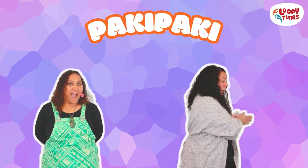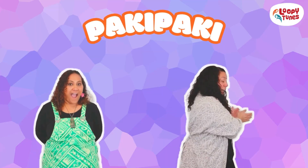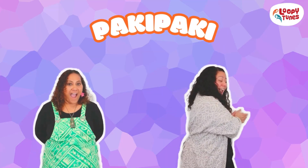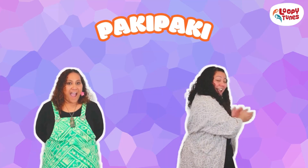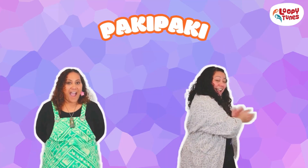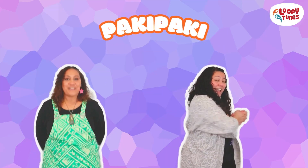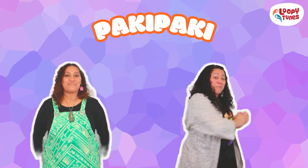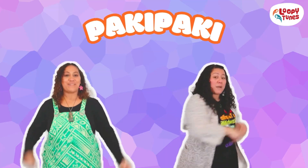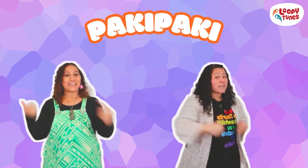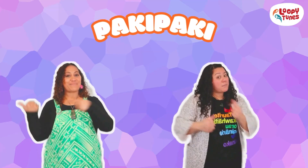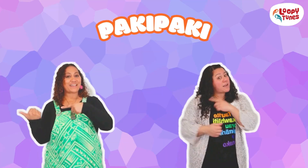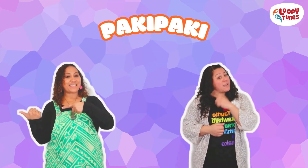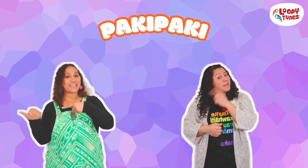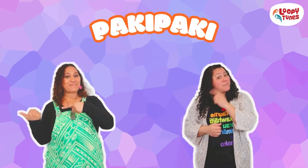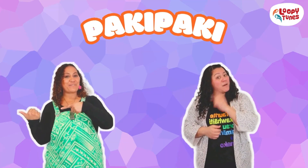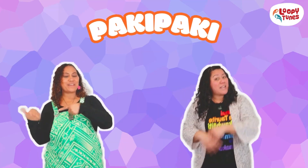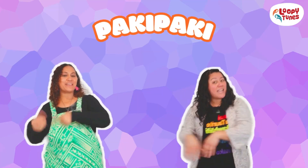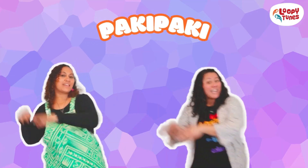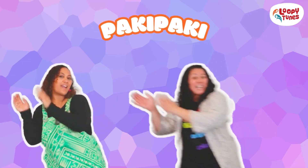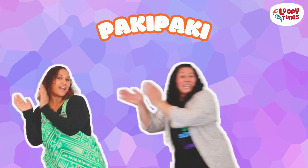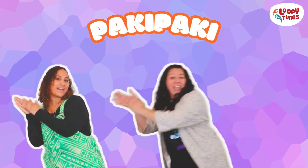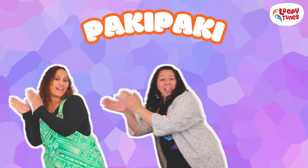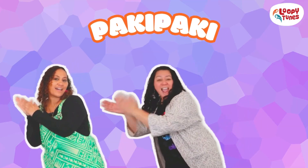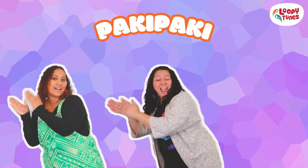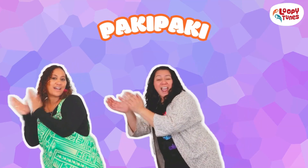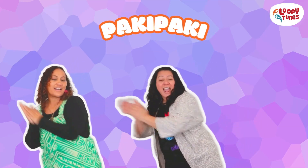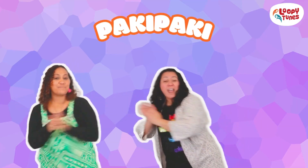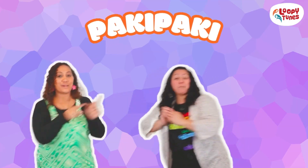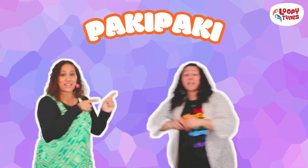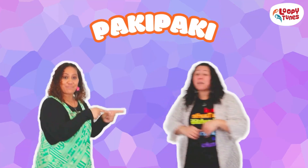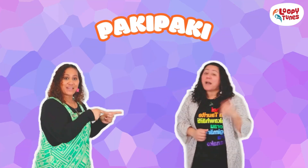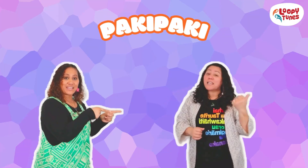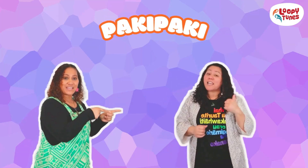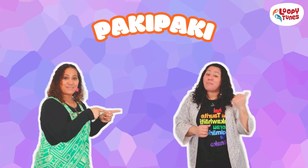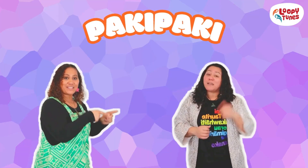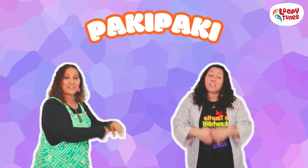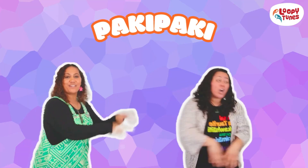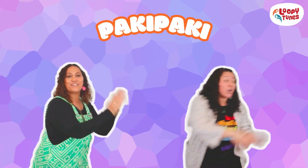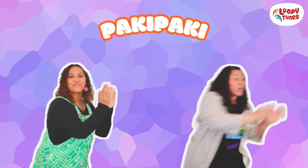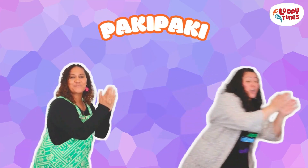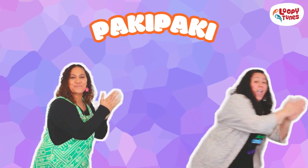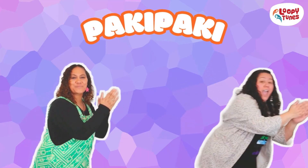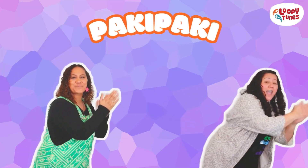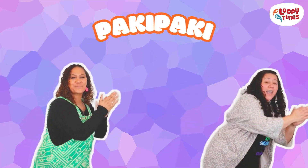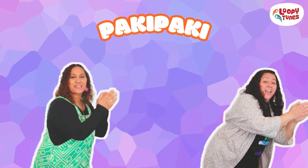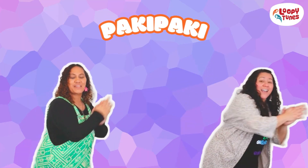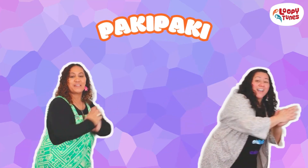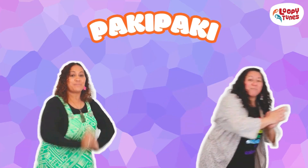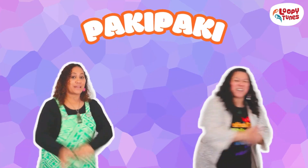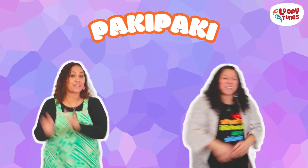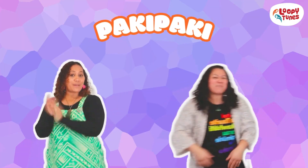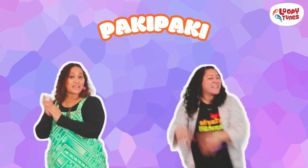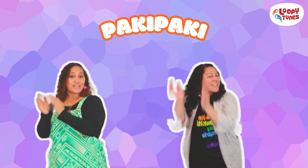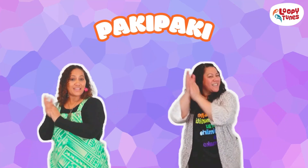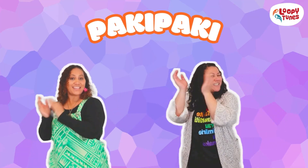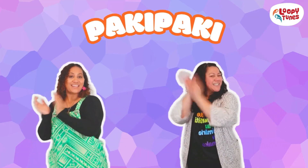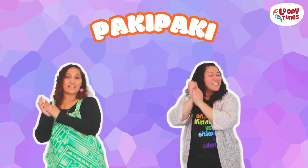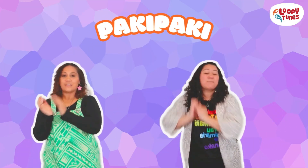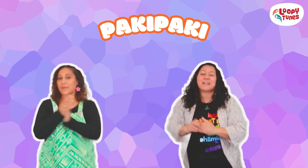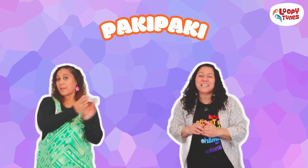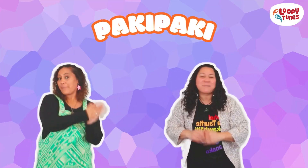muri, paki paki ki maui, paki paki ki matau. Paki